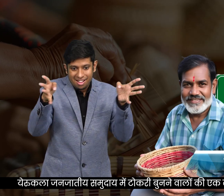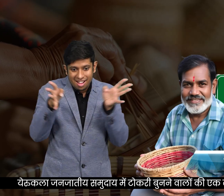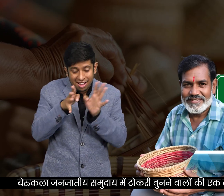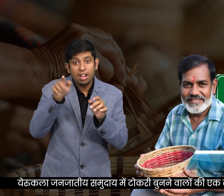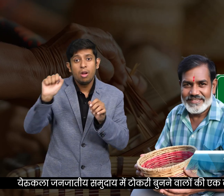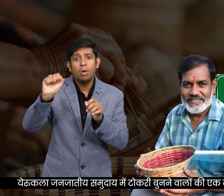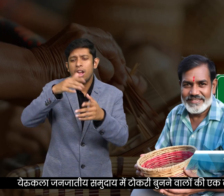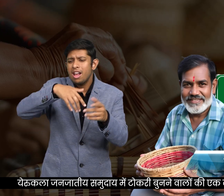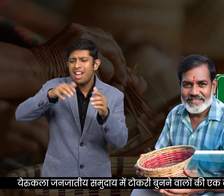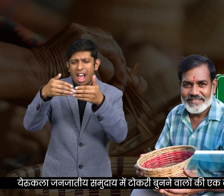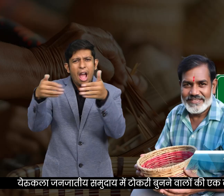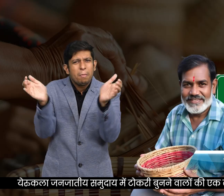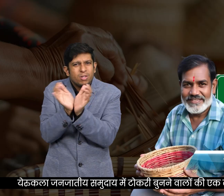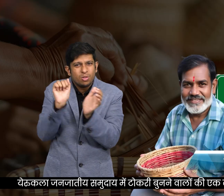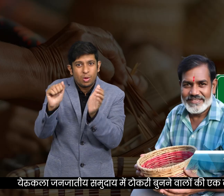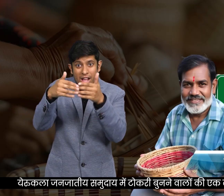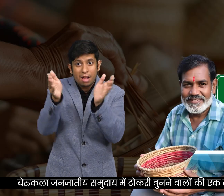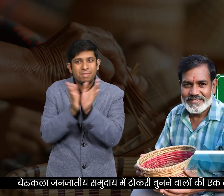है।